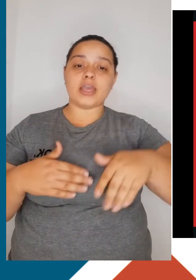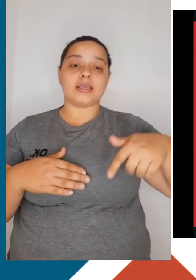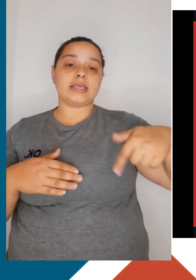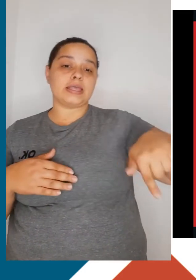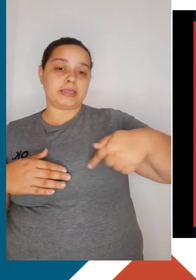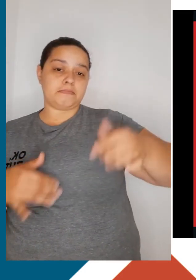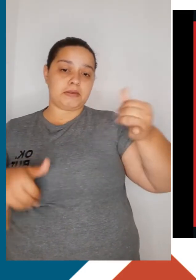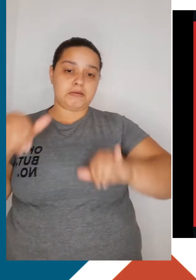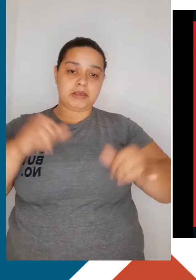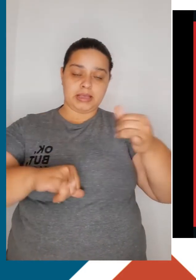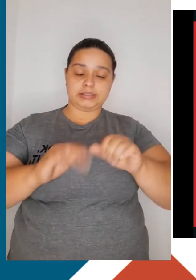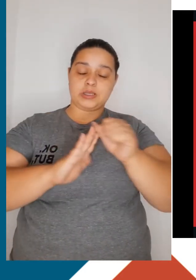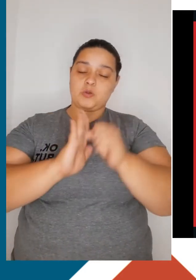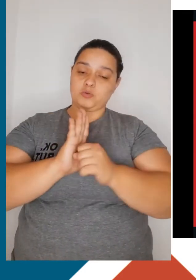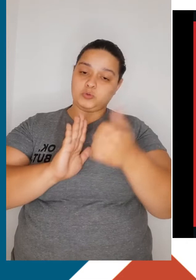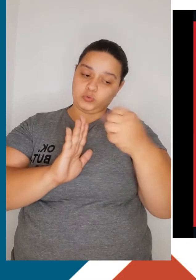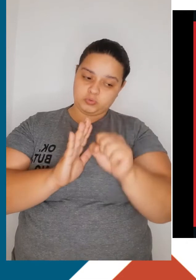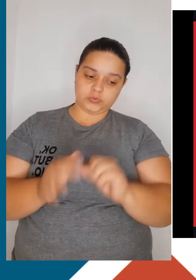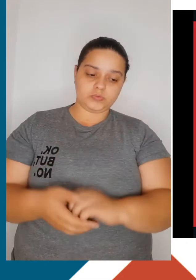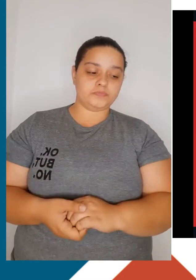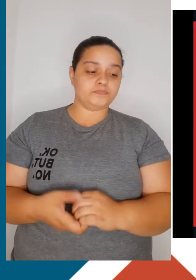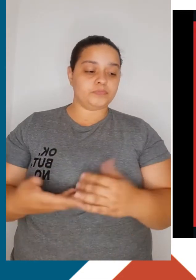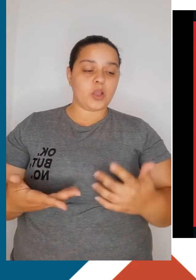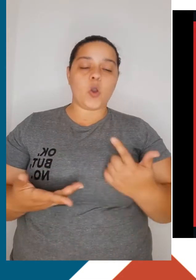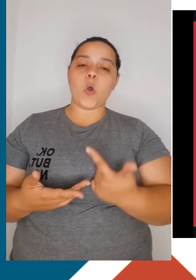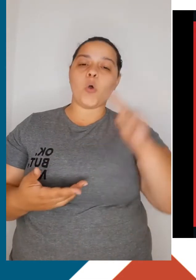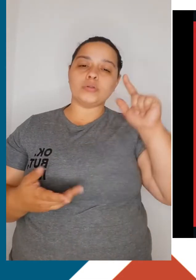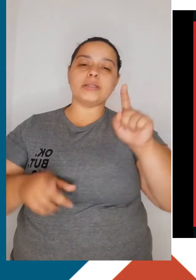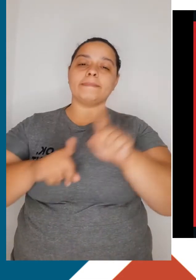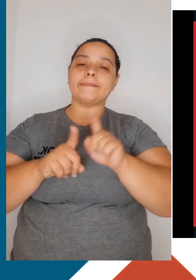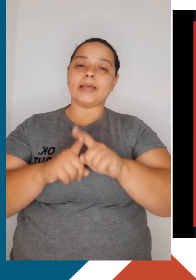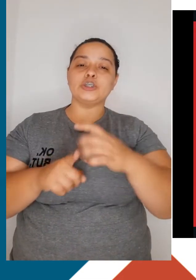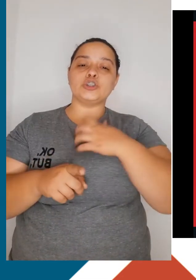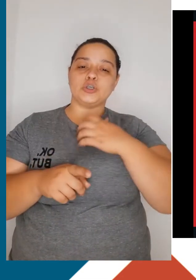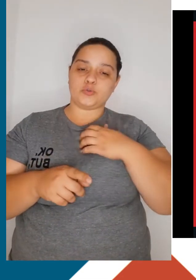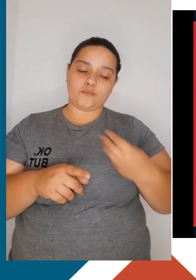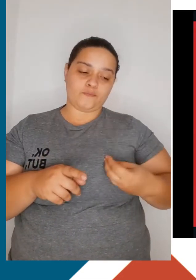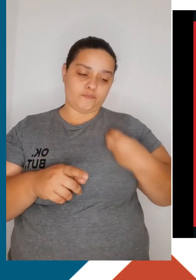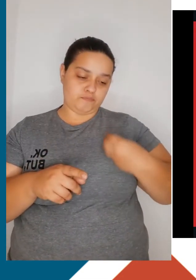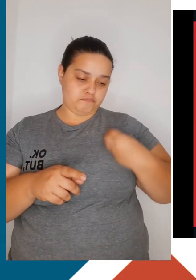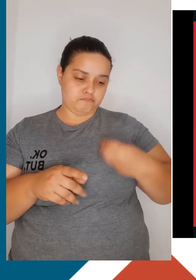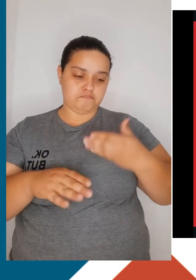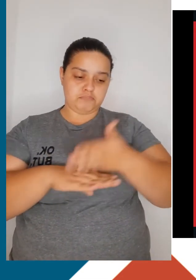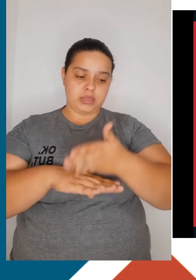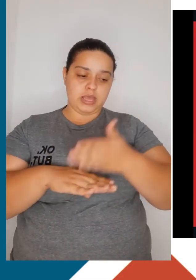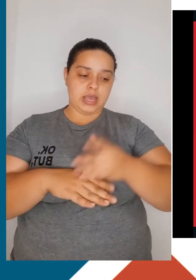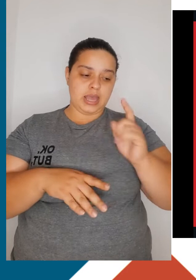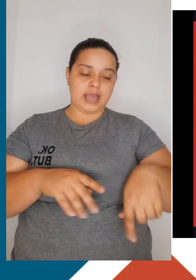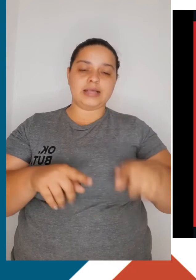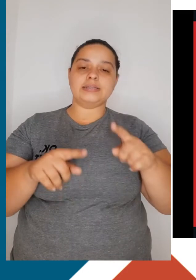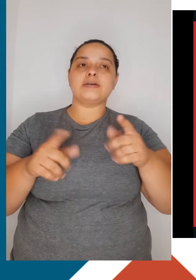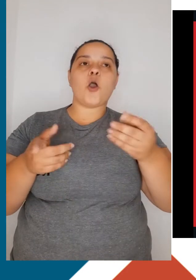XVIII e início do XIX. Uma outra forma de participação dessas mulheres era através da promoção dos chamados